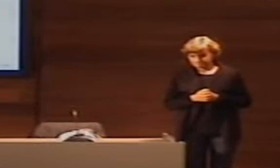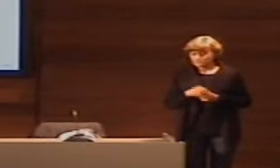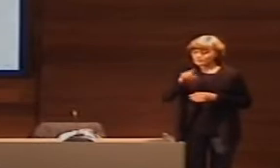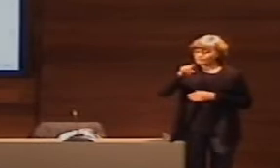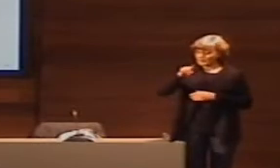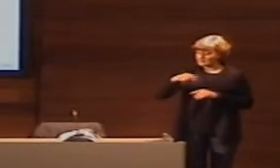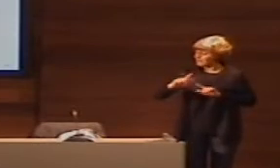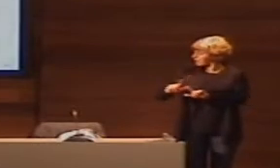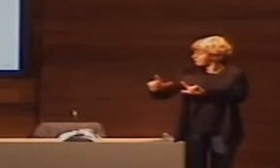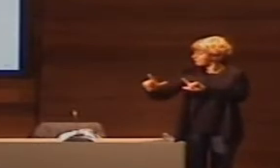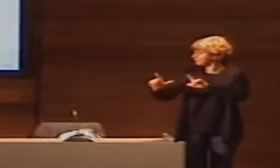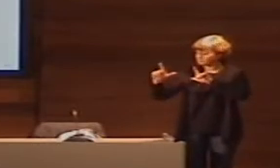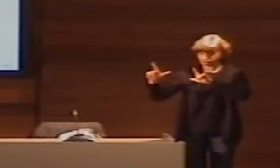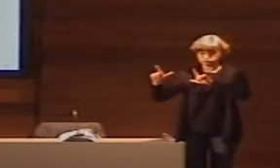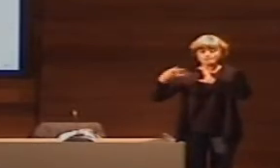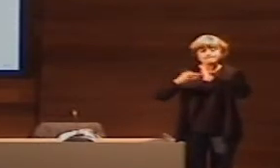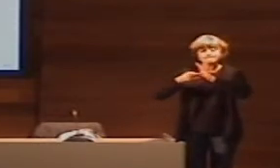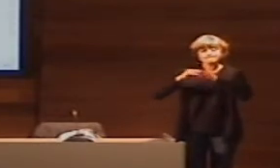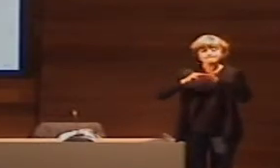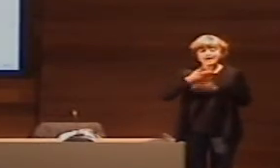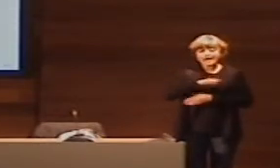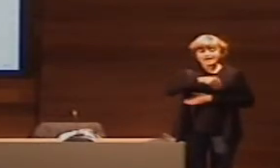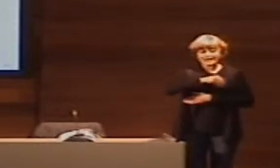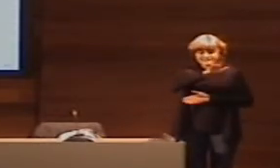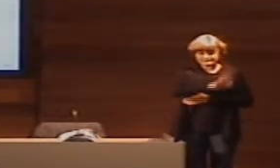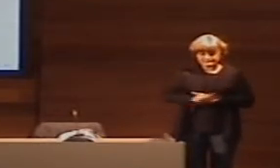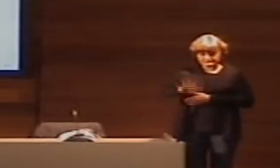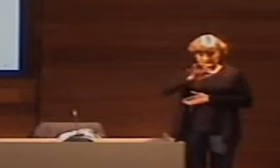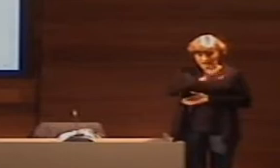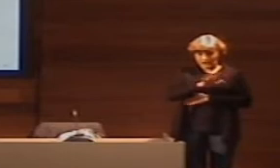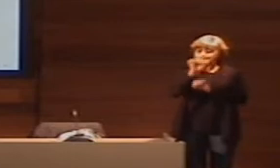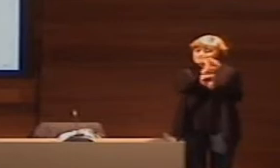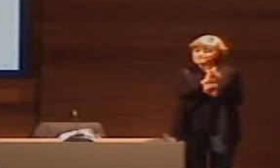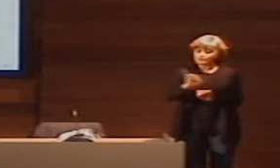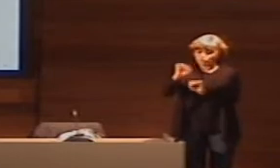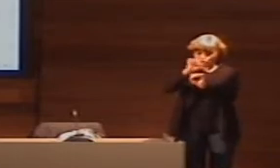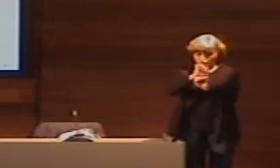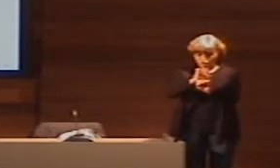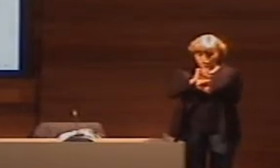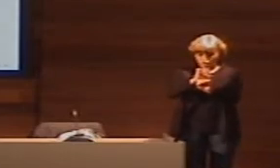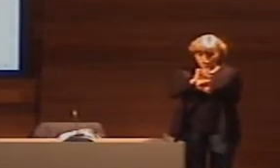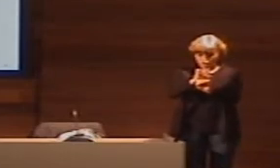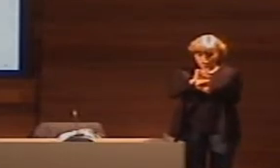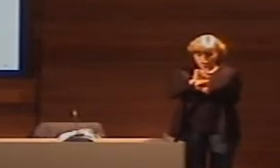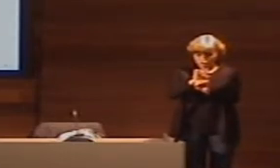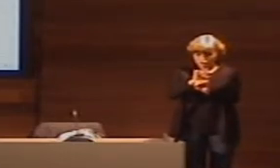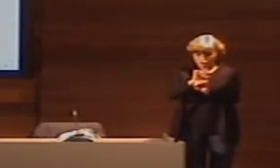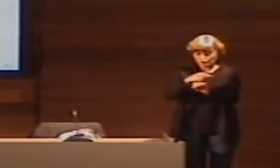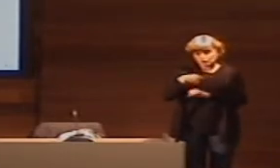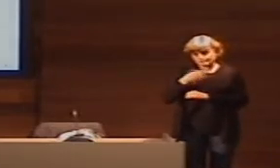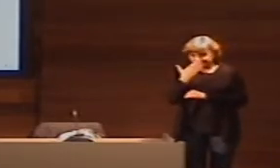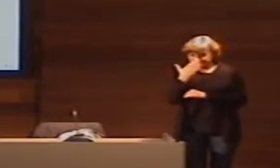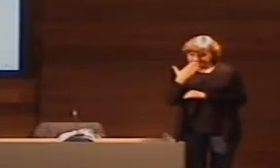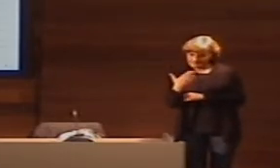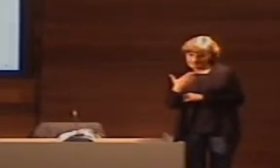También tenemos un plan estatal de prevención de residuos, que en mi modesta opinión de